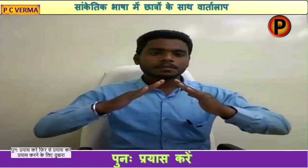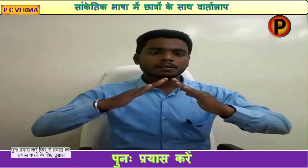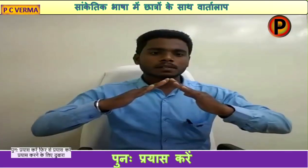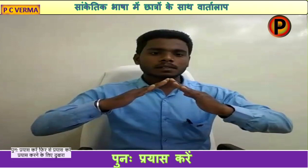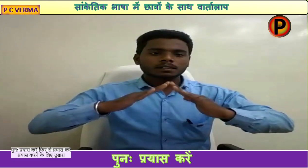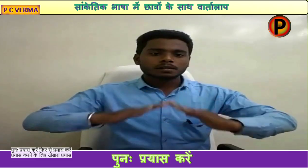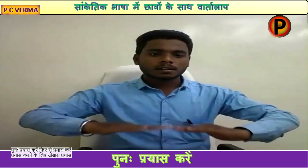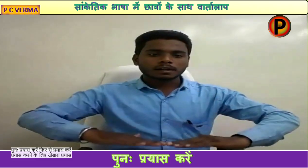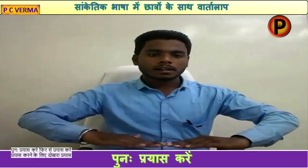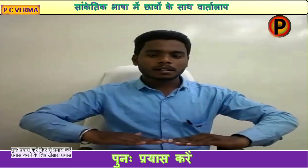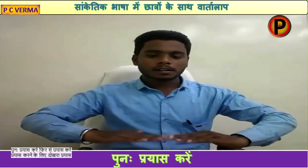प्रयास करें।